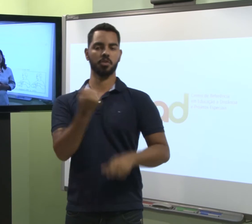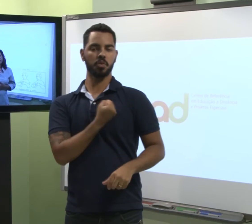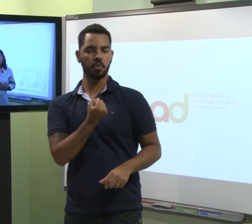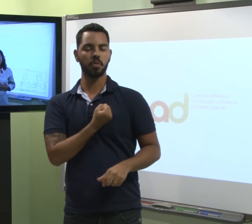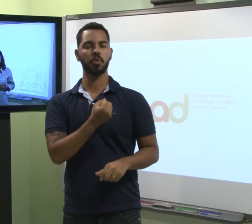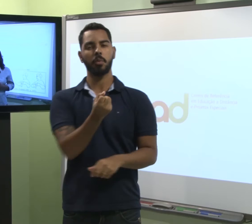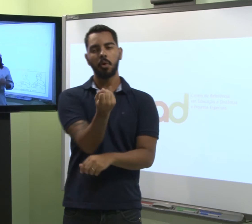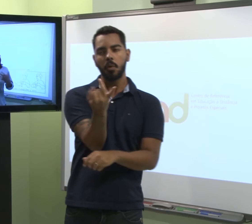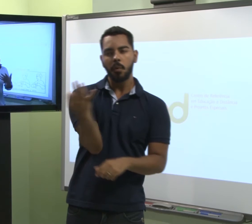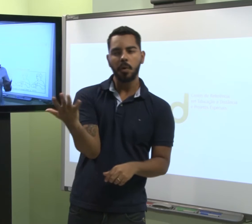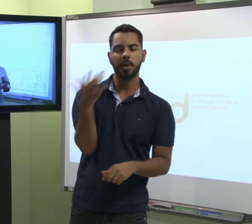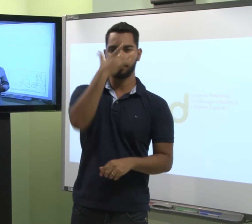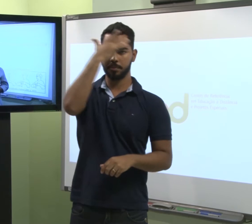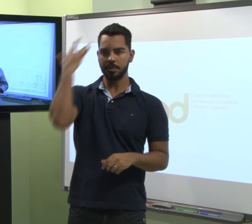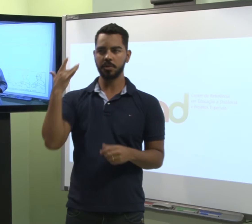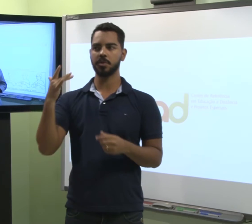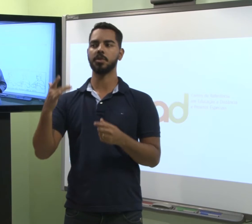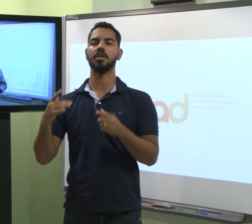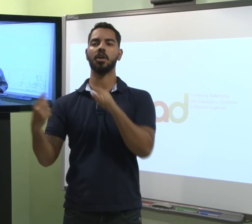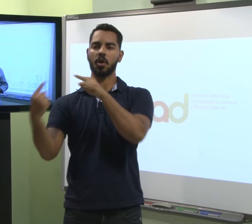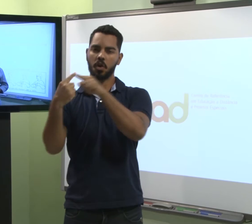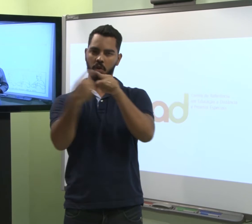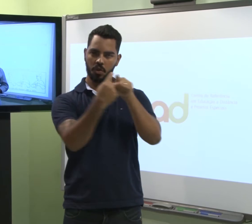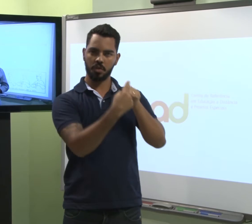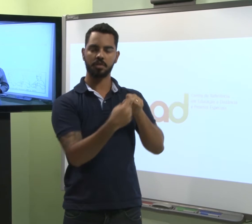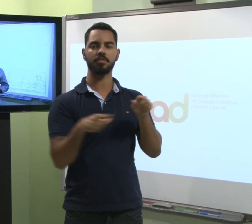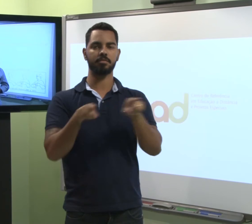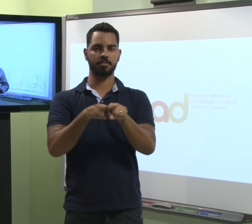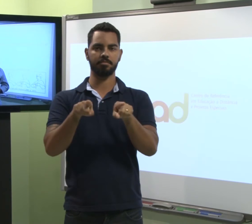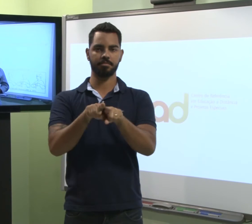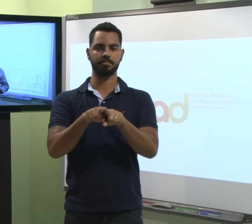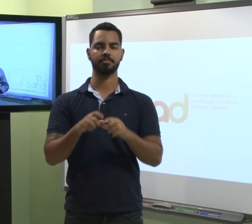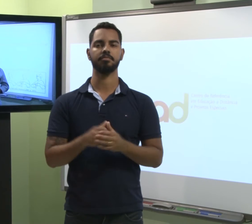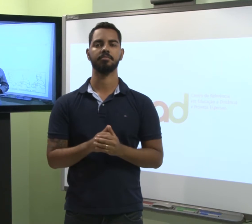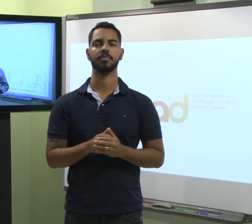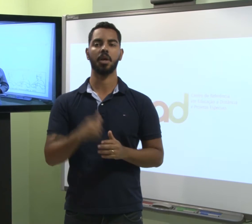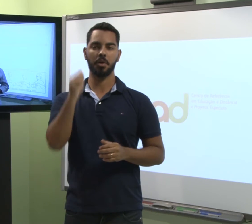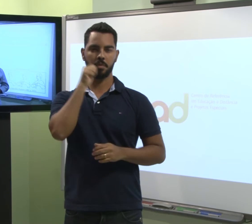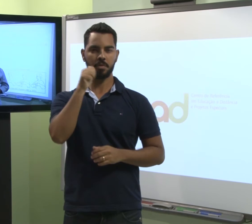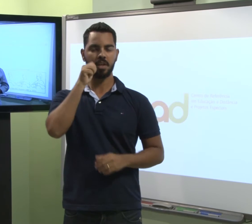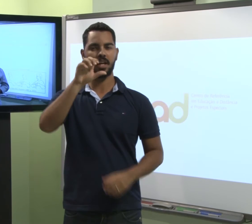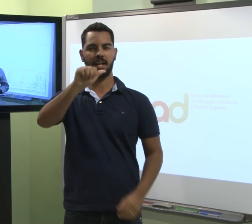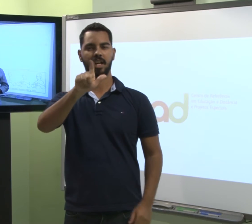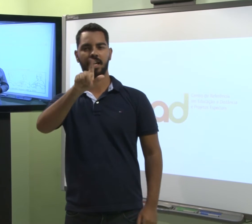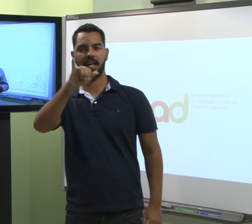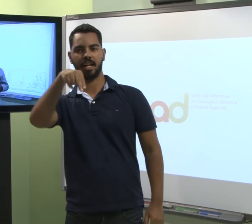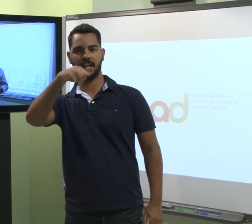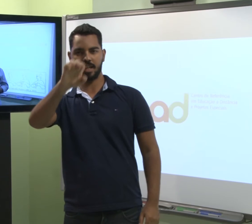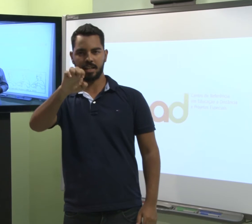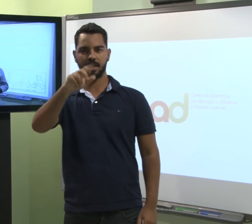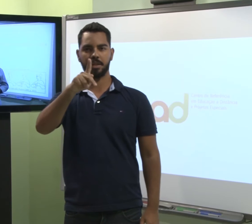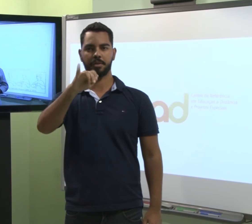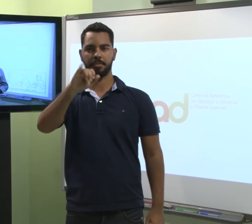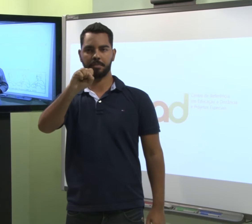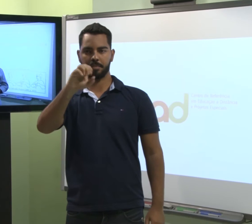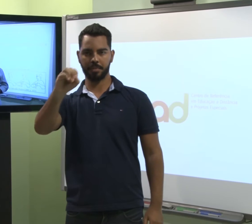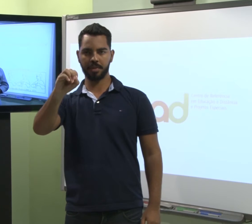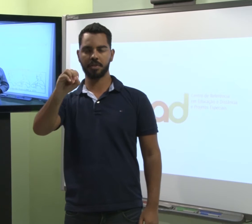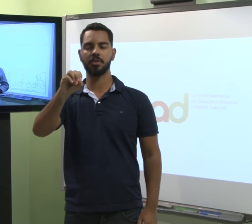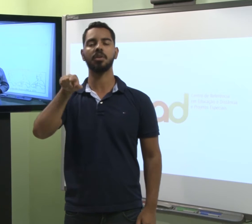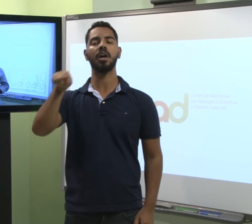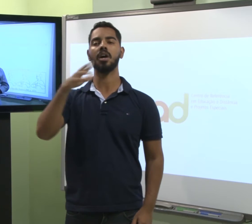Conforme Piso, os estudos de Aline Piso, a direcionalidade na sinalização dos verbos com